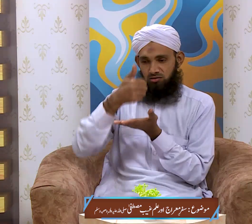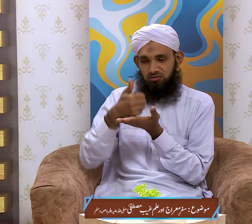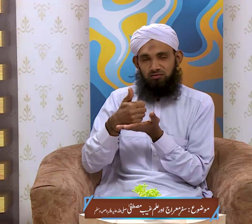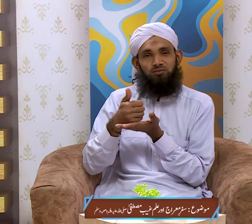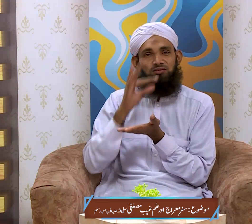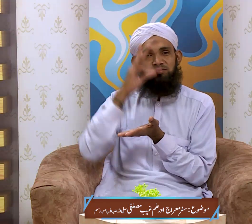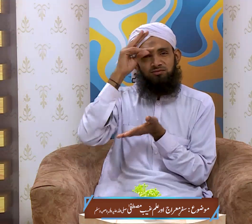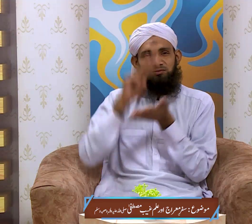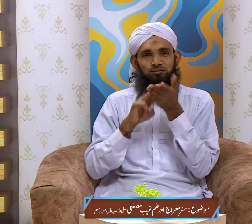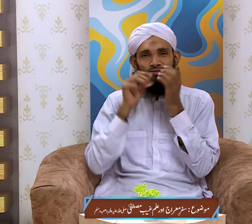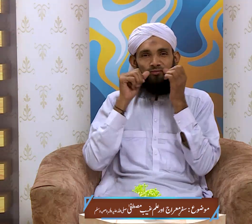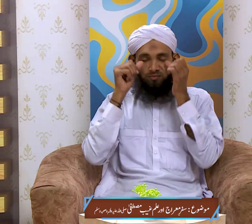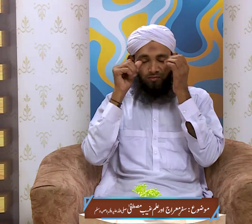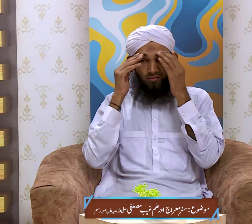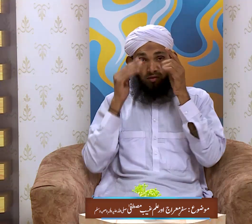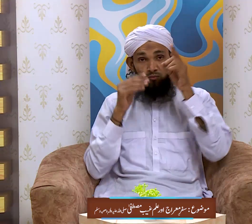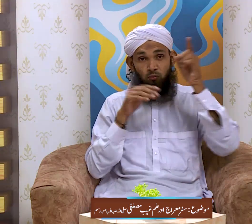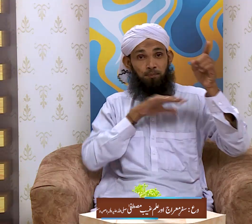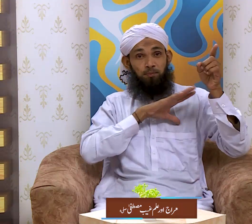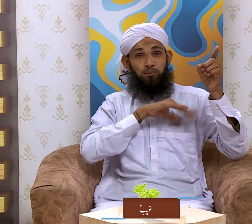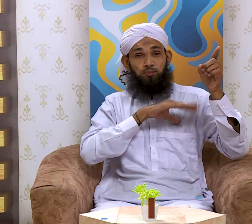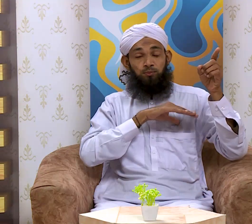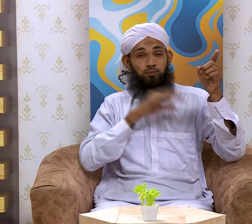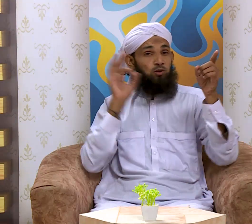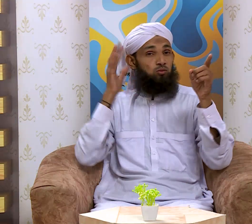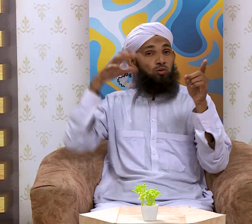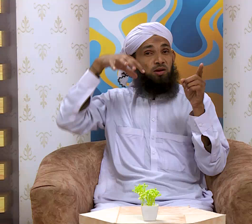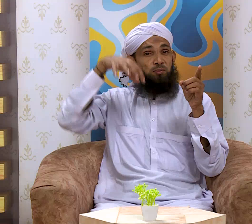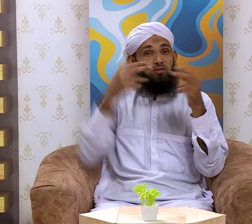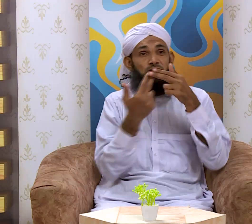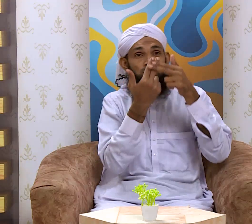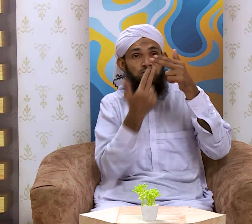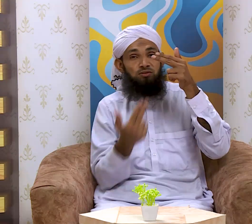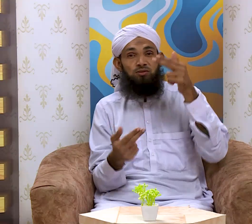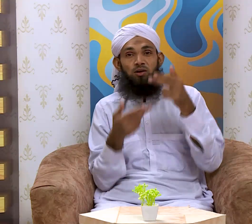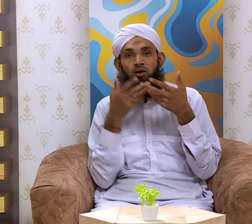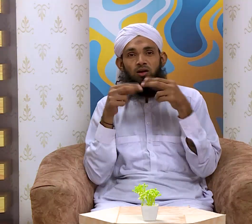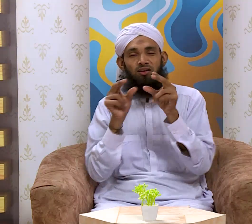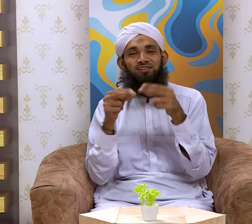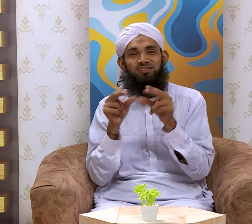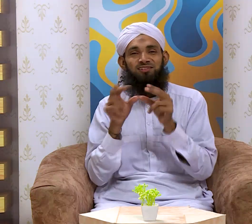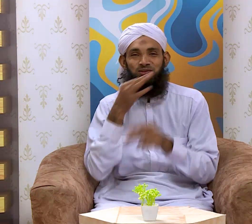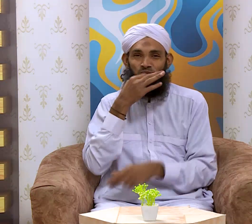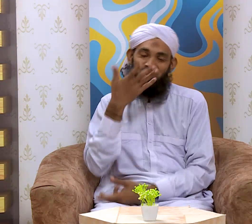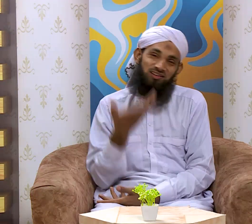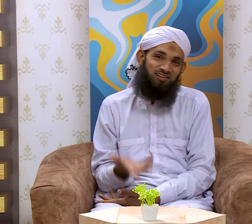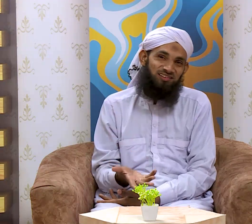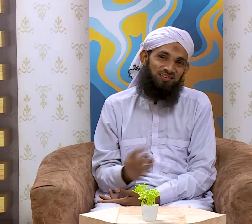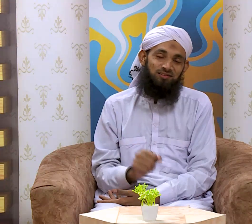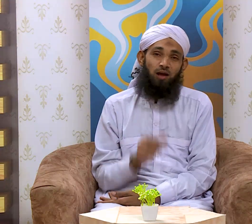علیہ وآلہ وبارک وسلم بیت المقدس کی مسجد اقصیٰ کی خبر ارشاد فرما رہے ہیں۔ سبحان اللہ، آپ دیکھیے کہ اللہ پاک